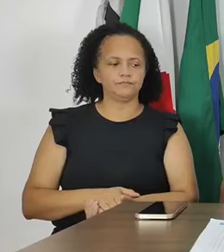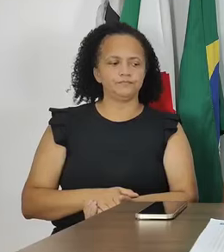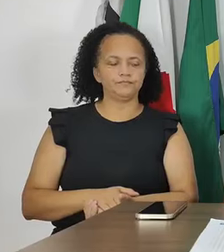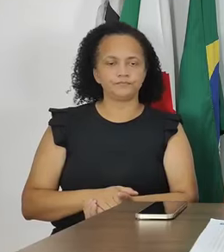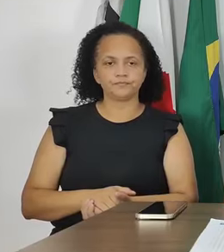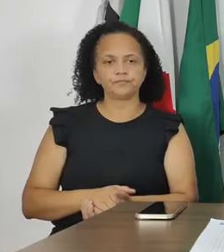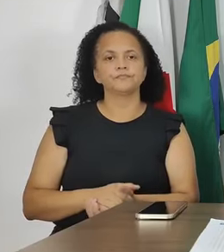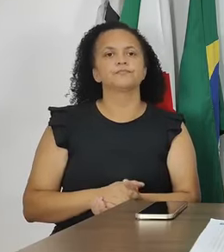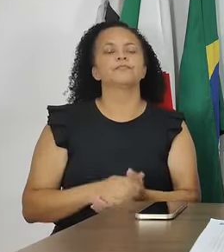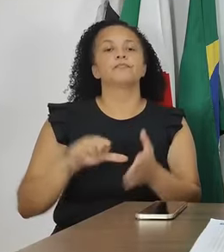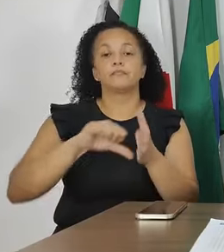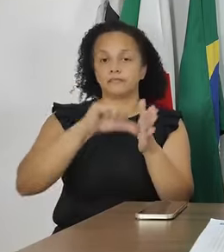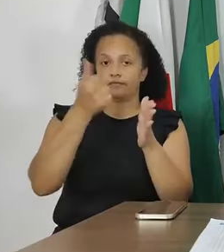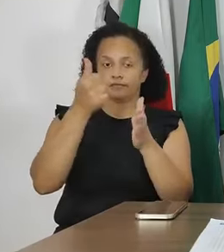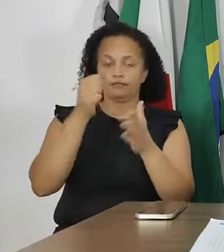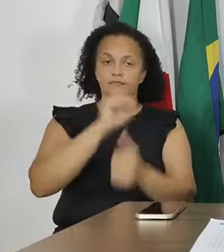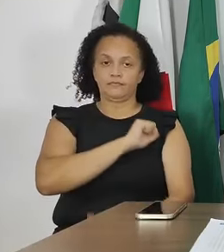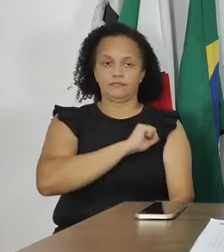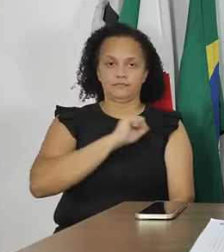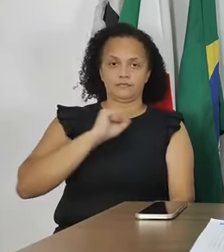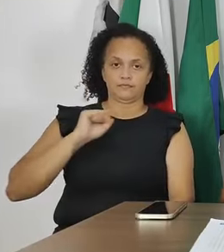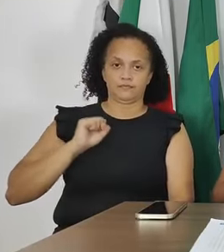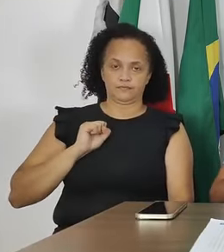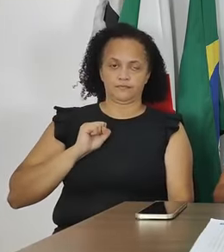1 Samuel, lá no Velho